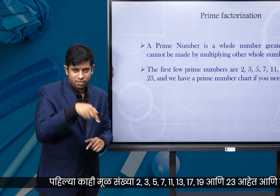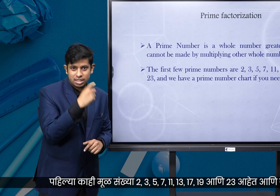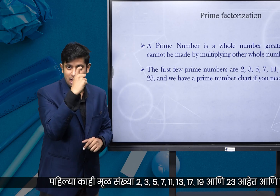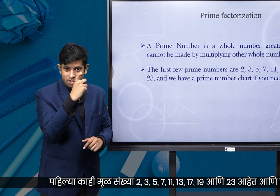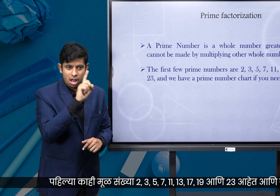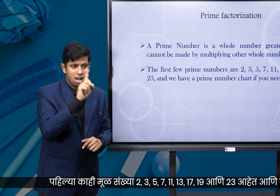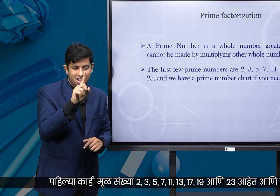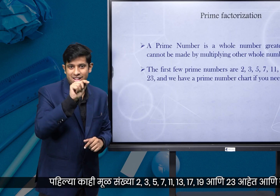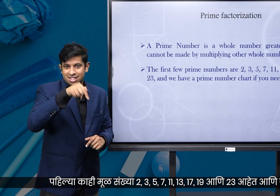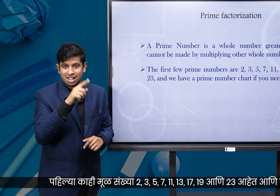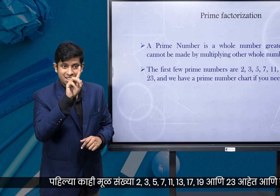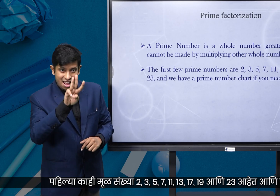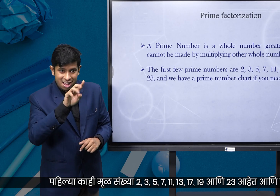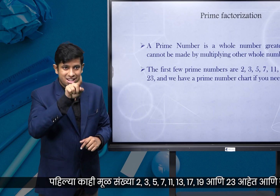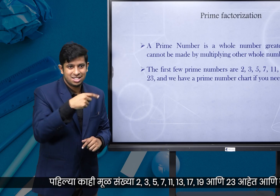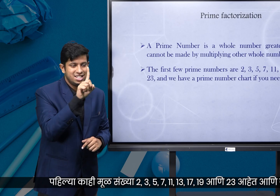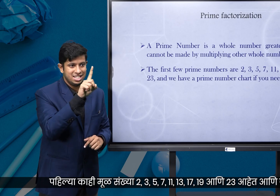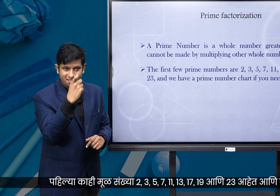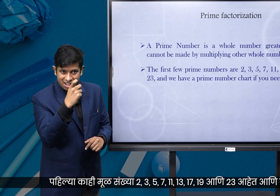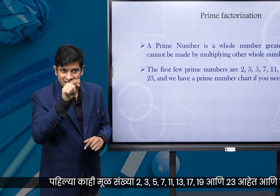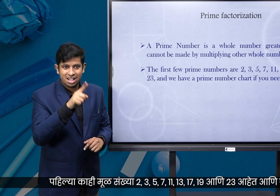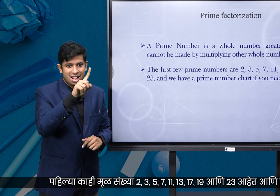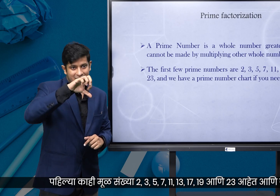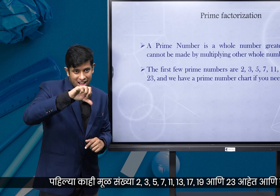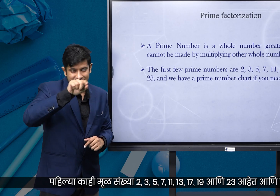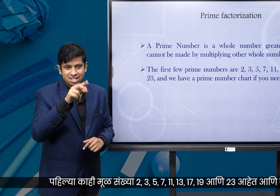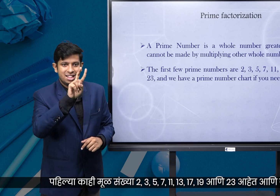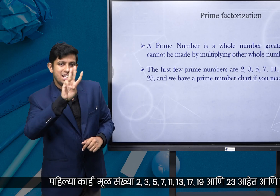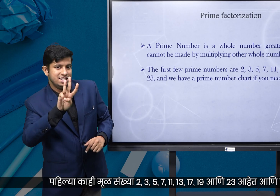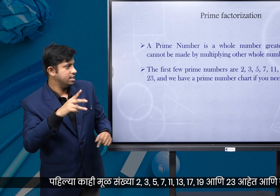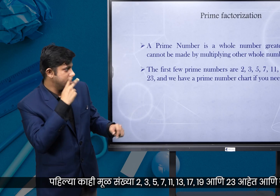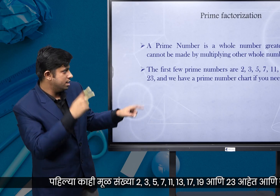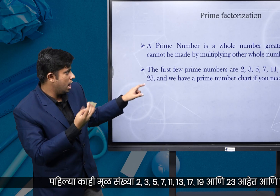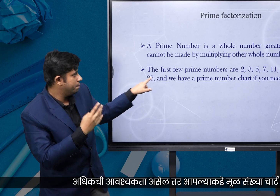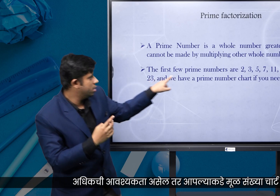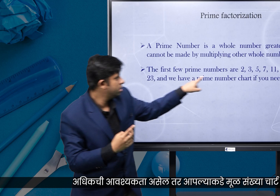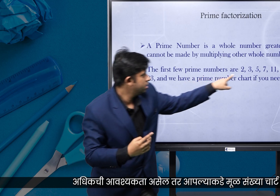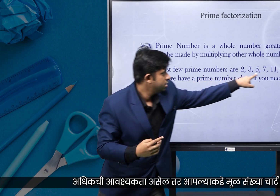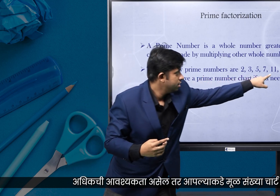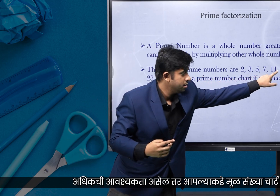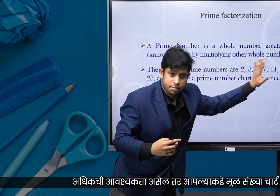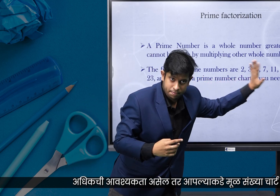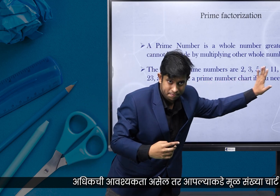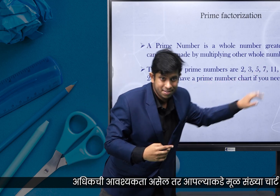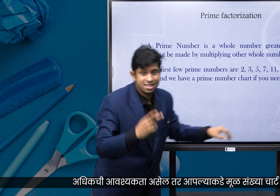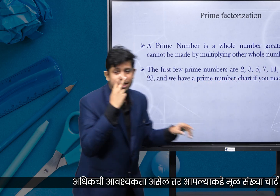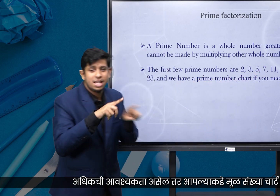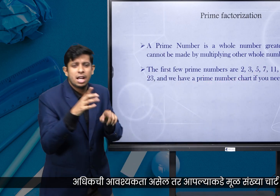13, 17, 19 आणि 23 आहेत. आणि जर तुम्हाला अधिकची आवश्यकता असेल तर